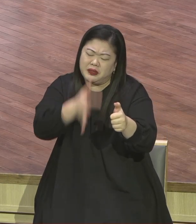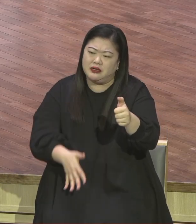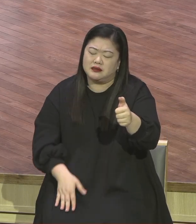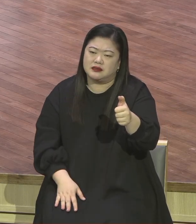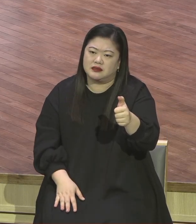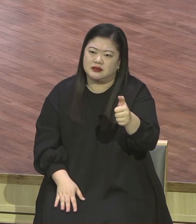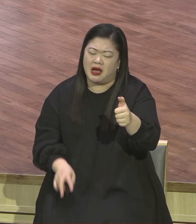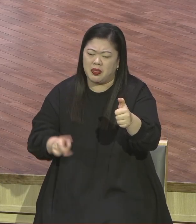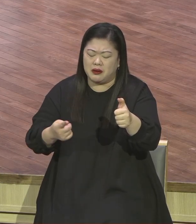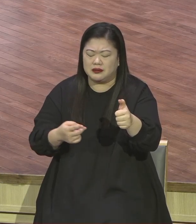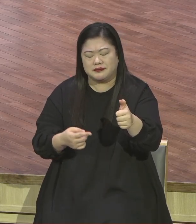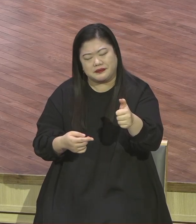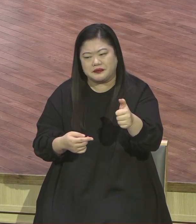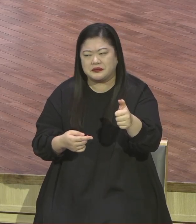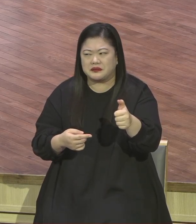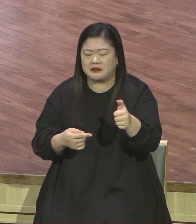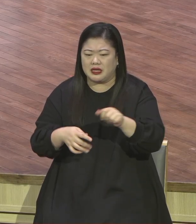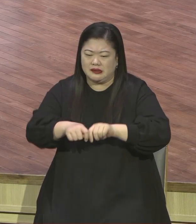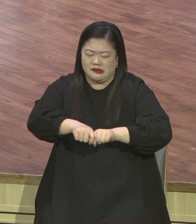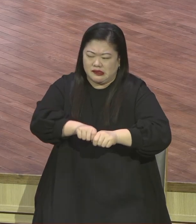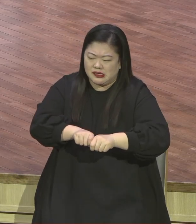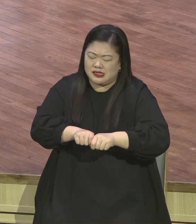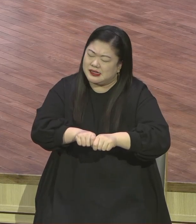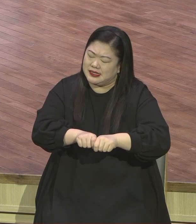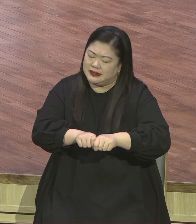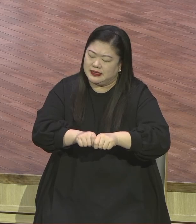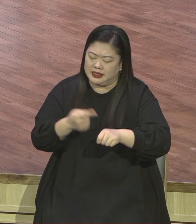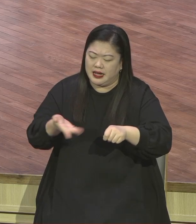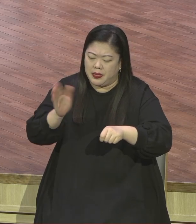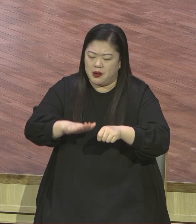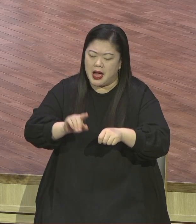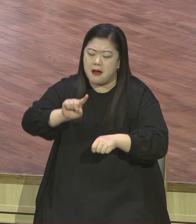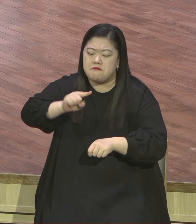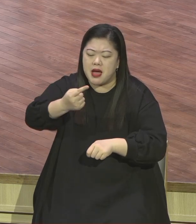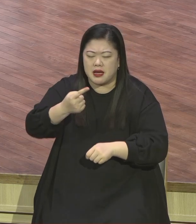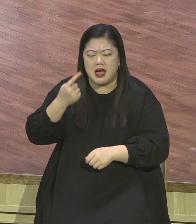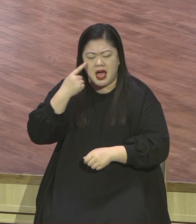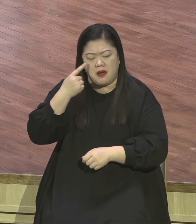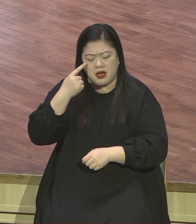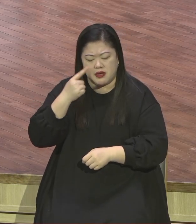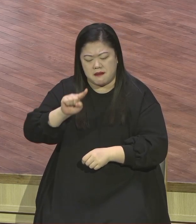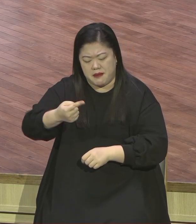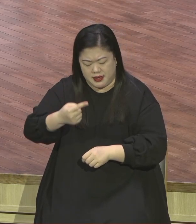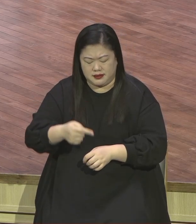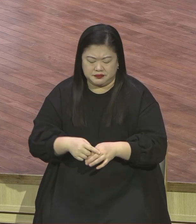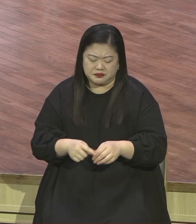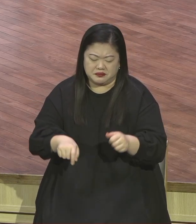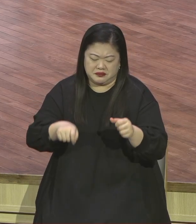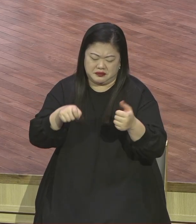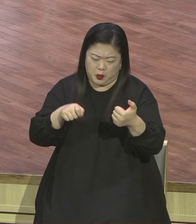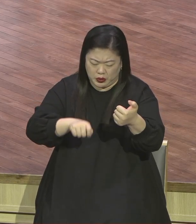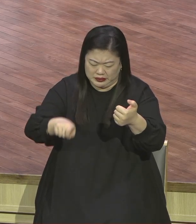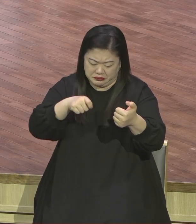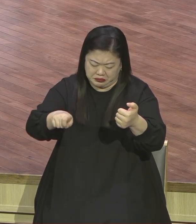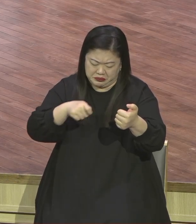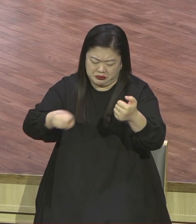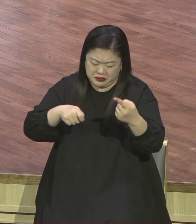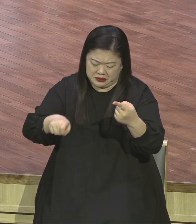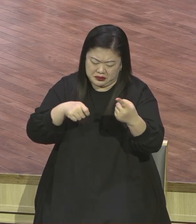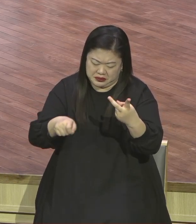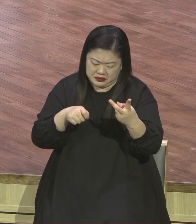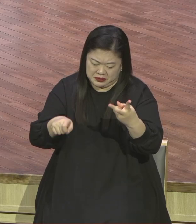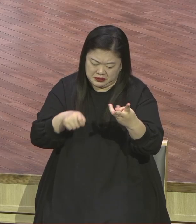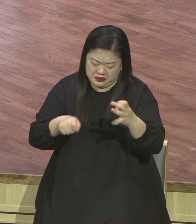채워보자고 생각을 해서 쓰다 보니까 100가지 감사가 써졌어요 그래서 이